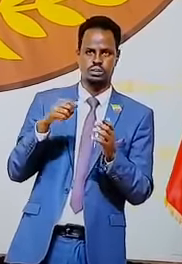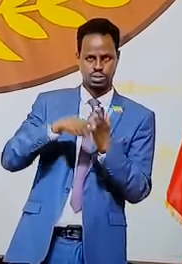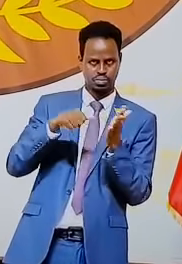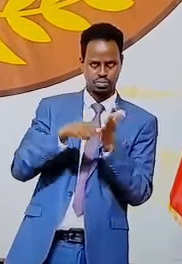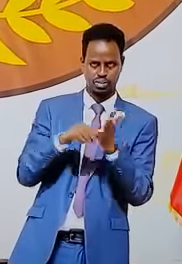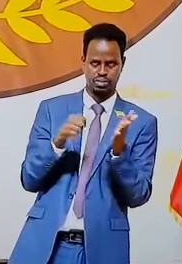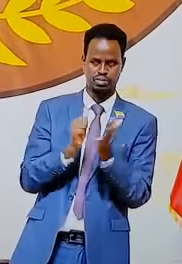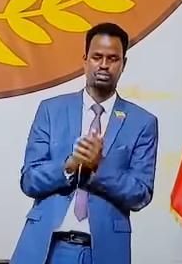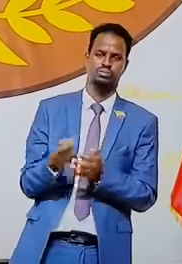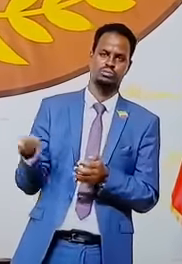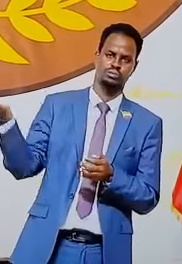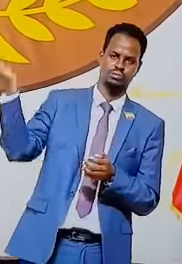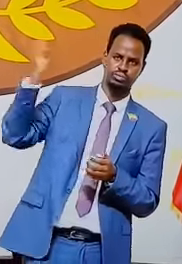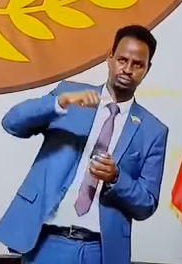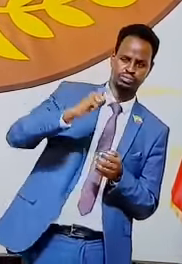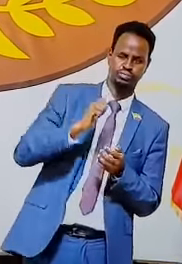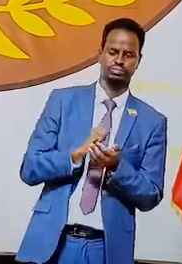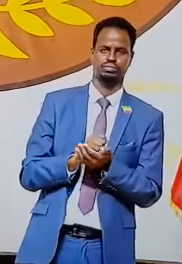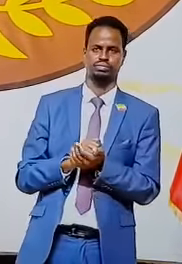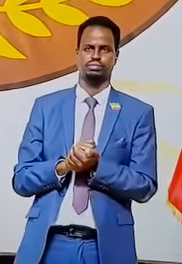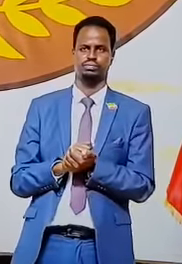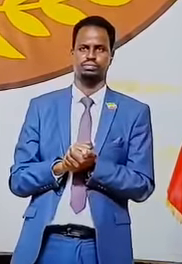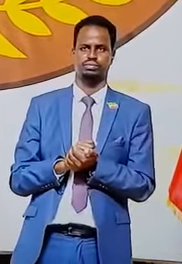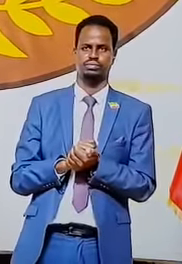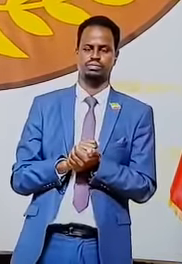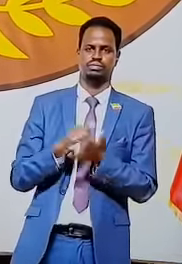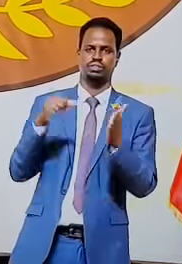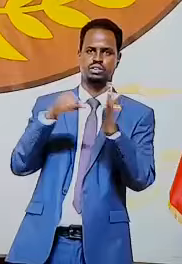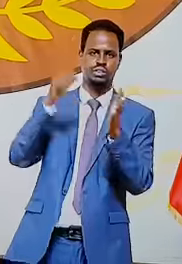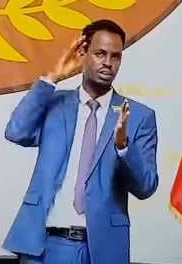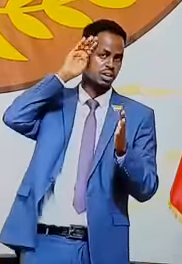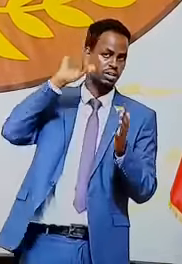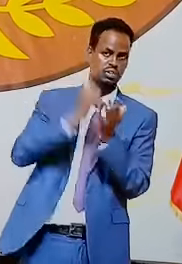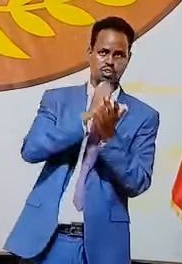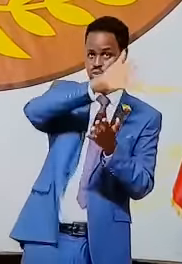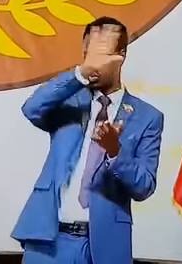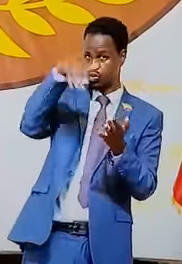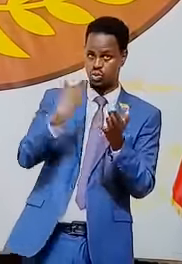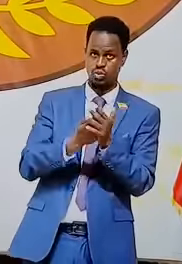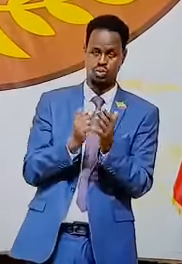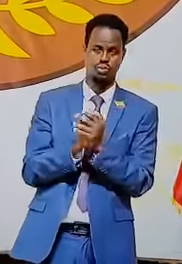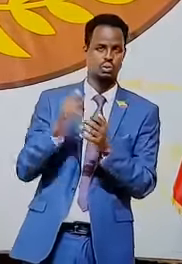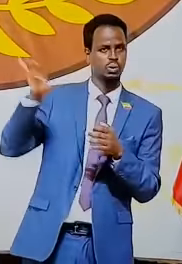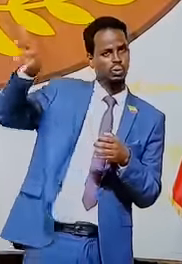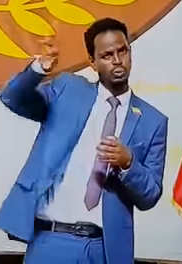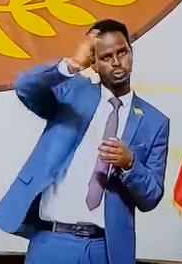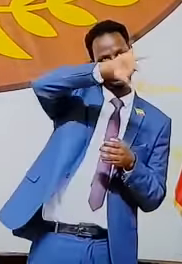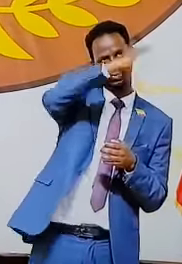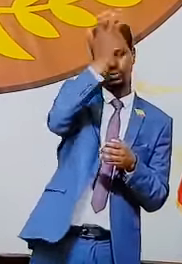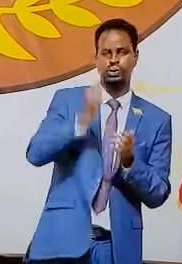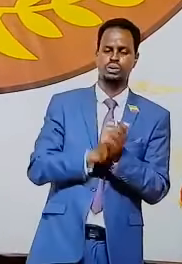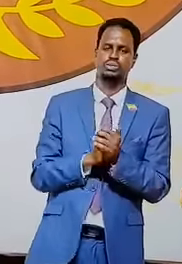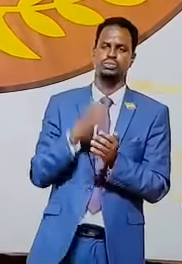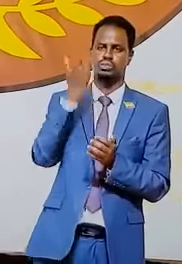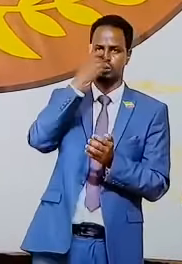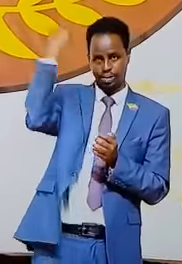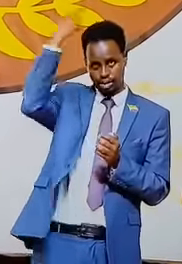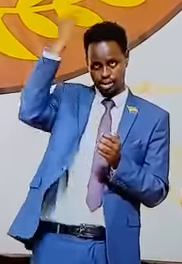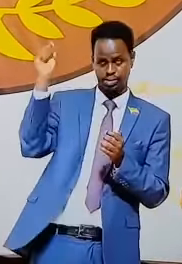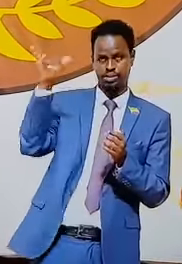حاله برغي دم لو بحث حاله لما وجهي كده واتي دن يردين ودمار وهاج عرفت اي دن مودين كل عرفت